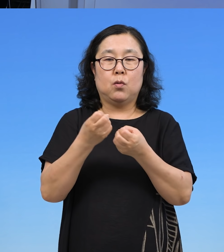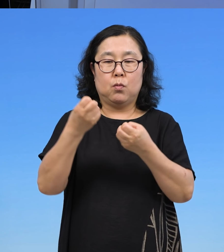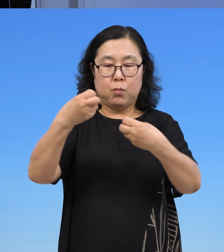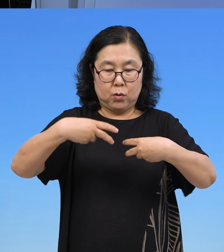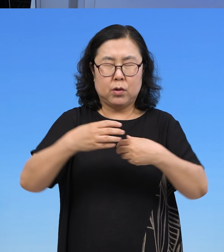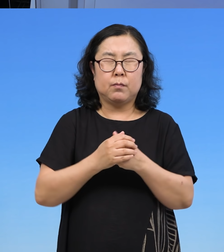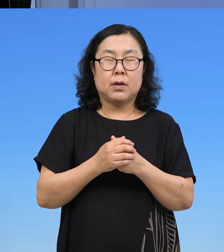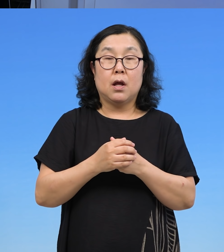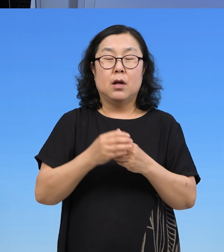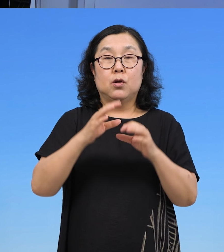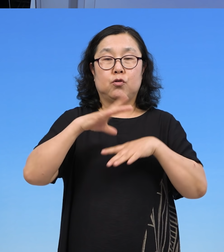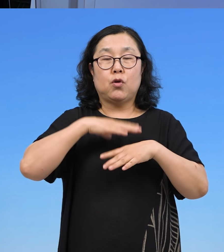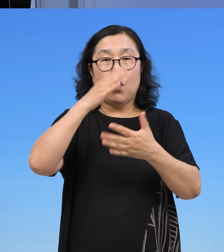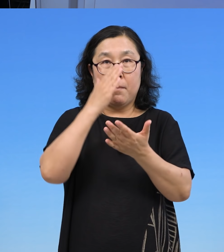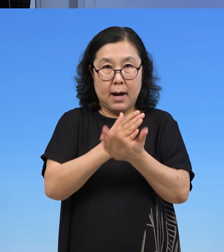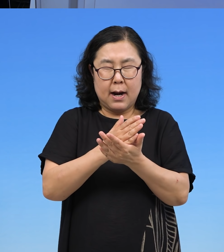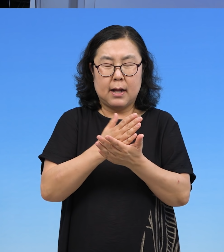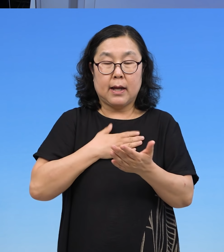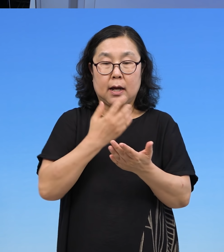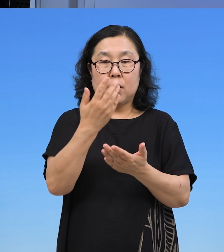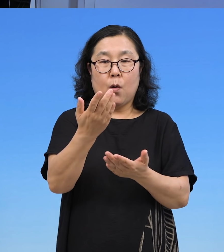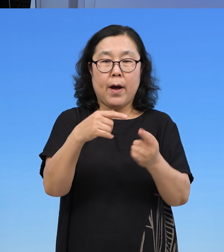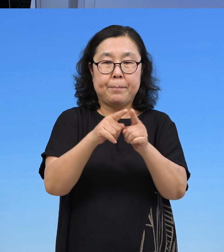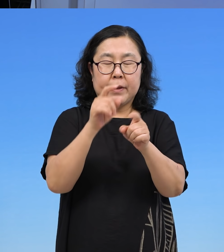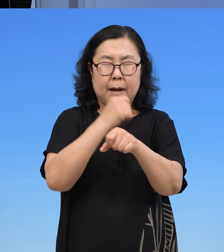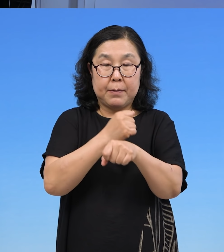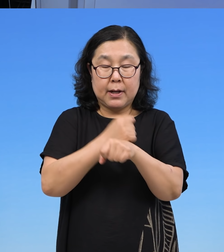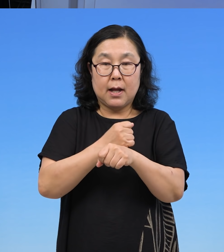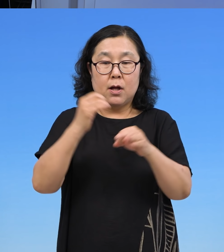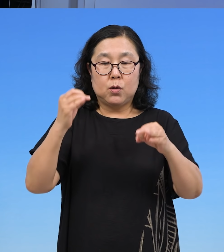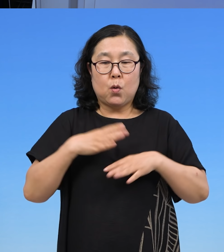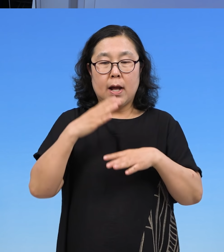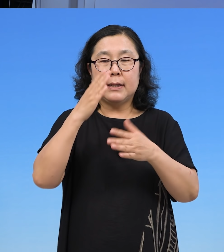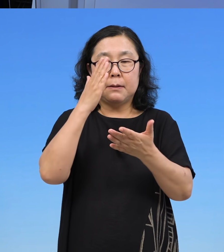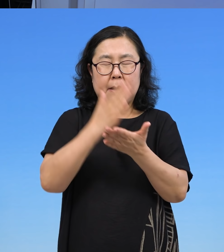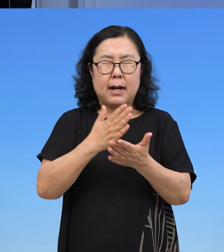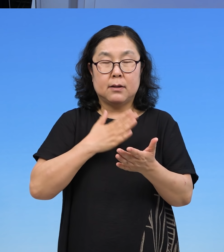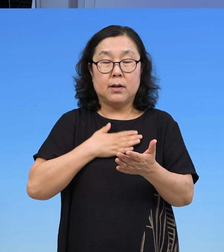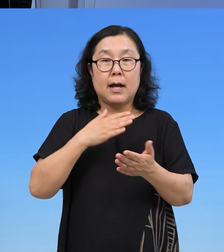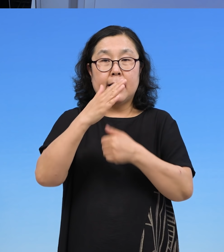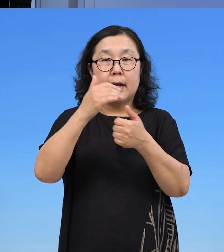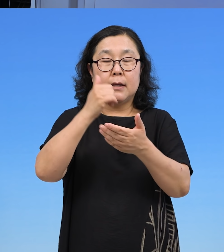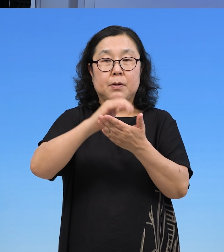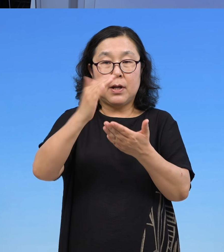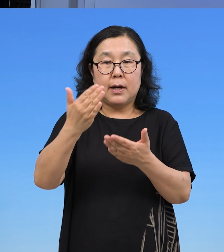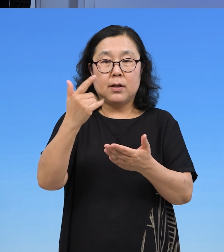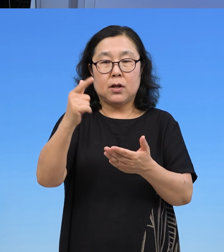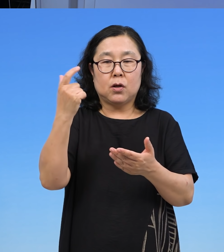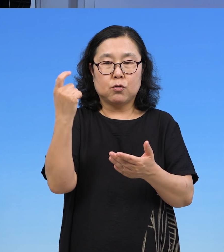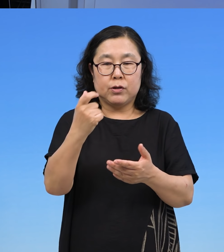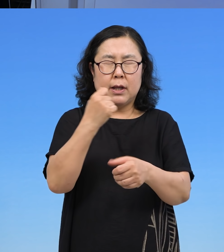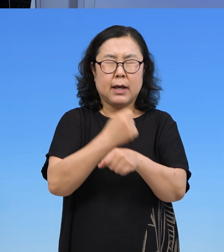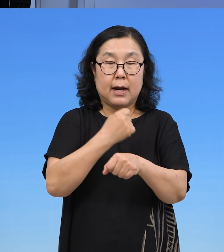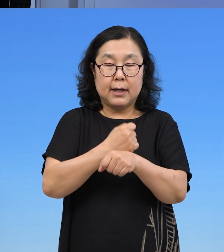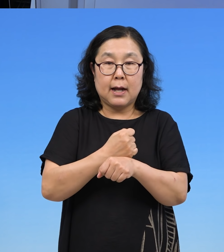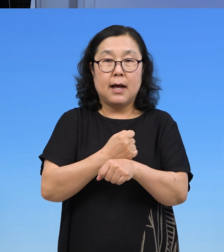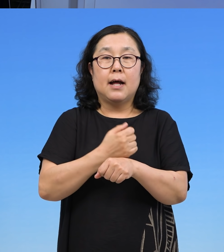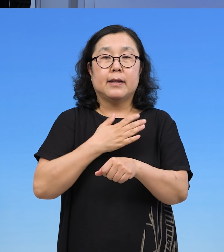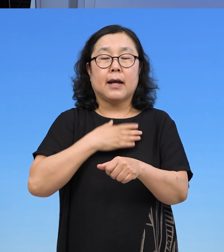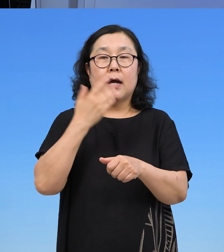함께 함이라 놀라지 말라 나는 너의 하나님이 됩니라 내가 너를 굳세게 하리라 참으로 너를 도와주리라